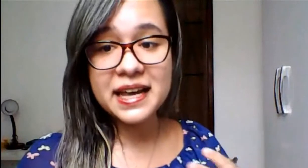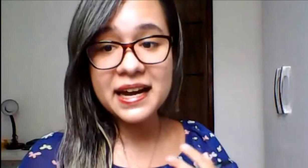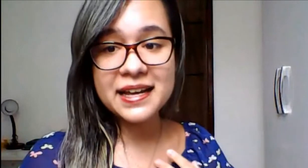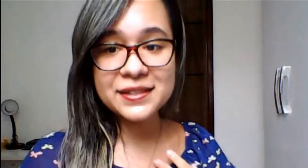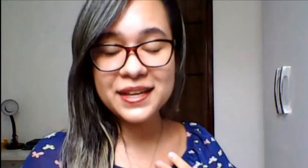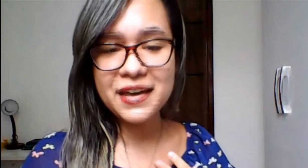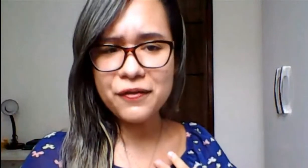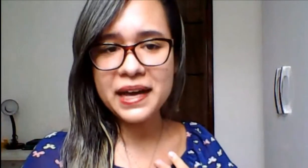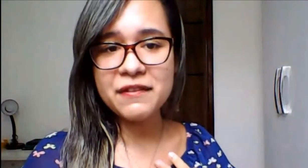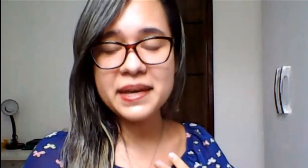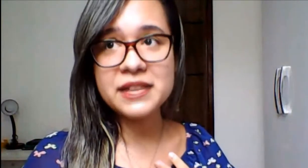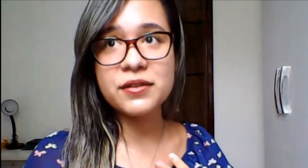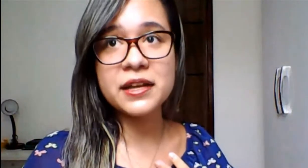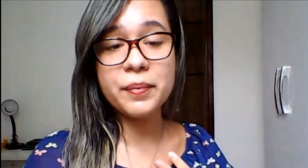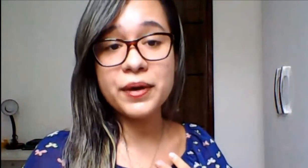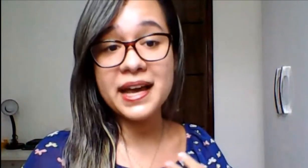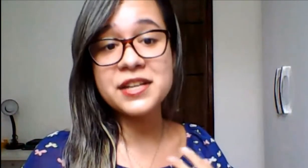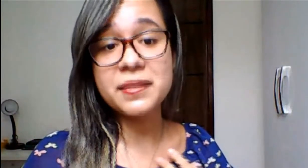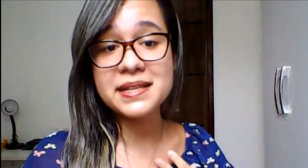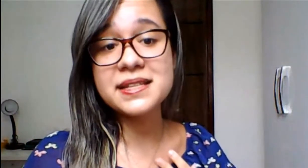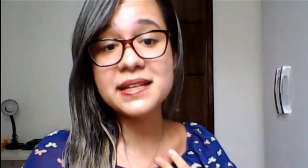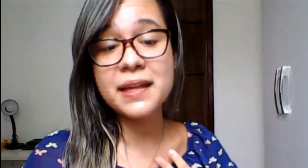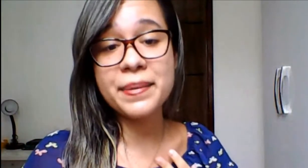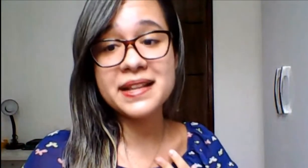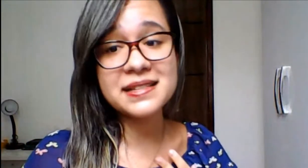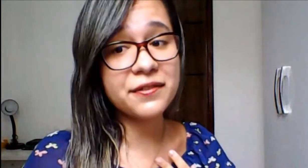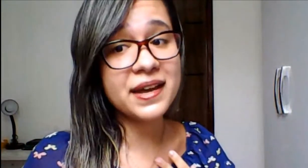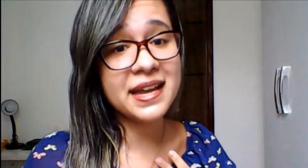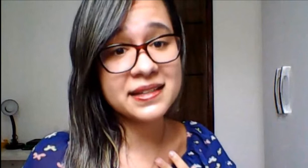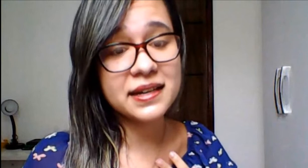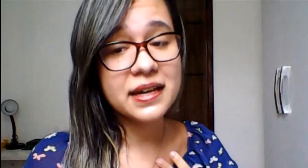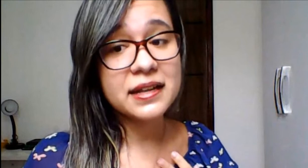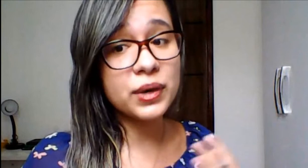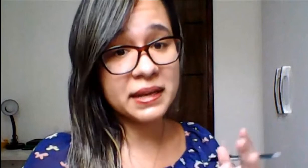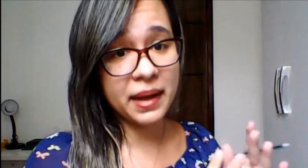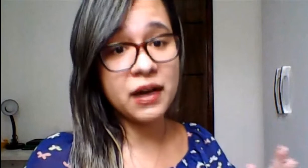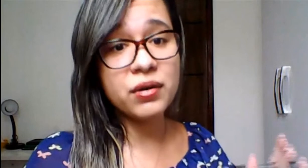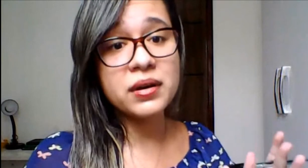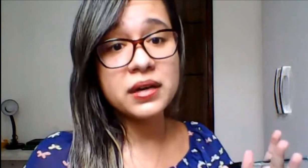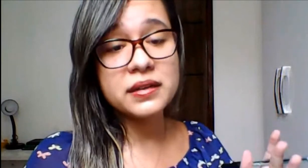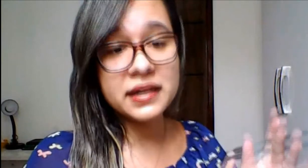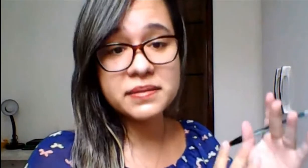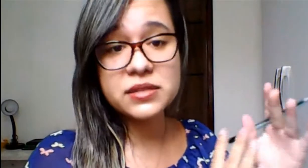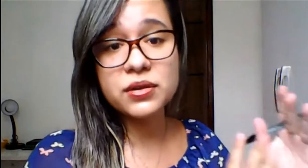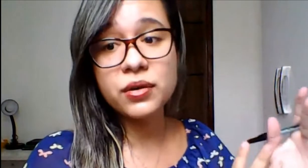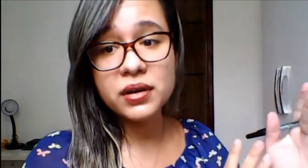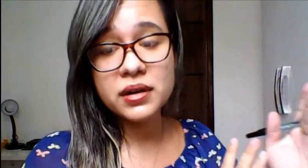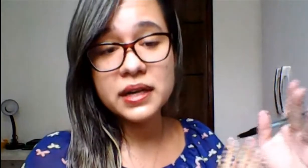era isso que eu ficava me questionando, porque a gente precisa aprender essa diferença do animal transmissor e